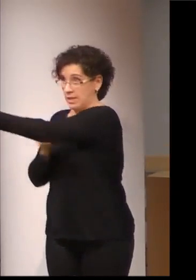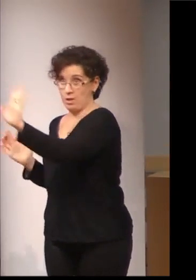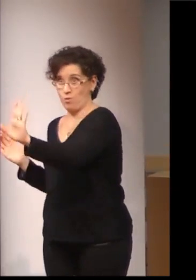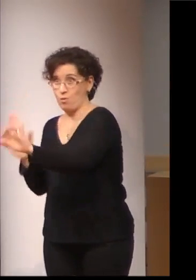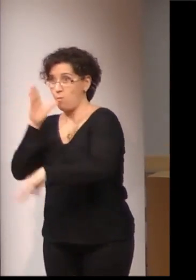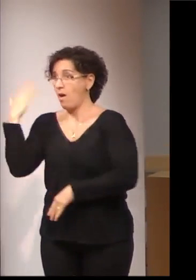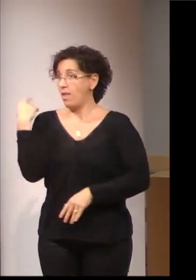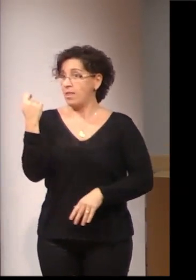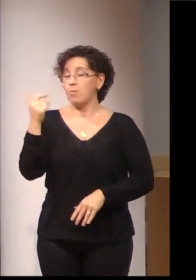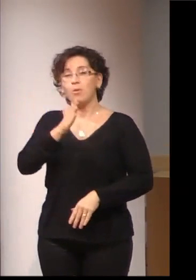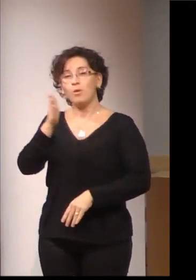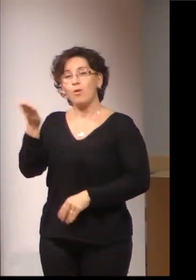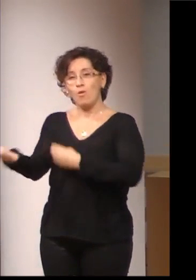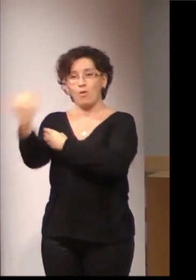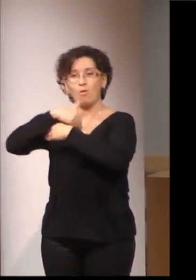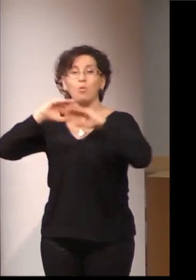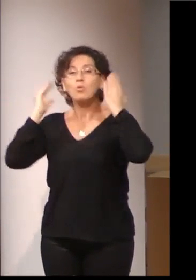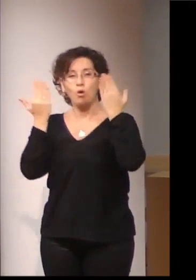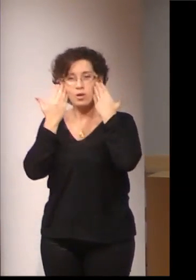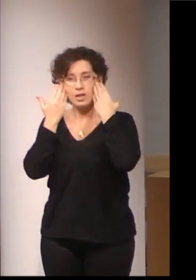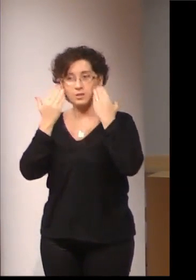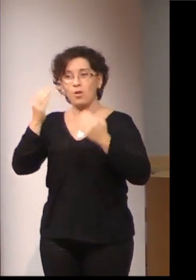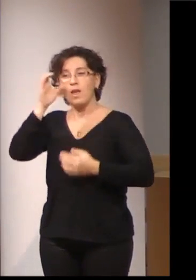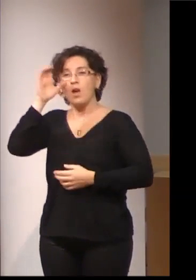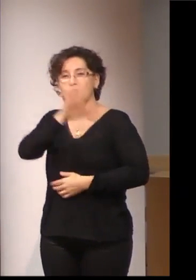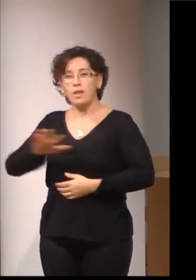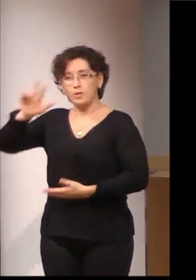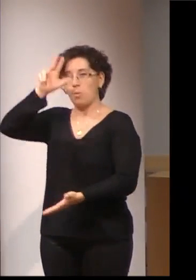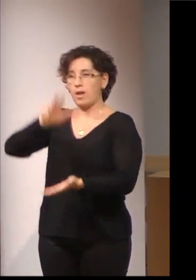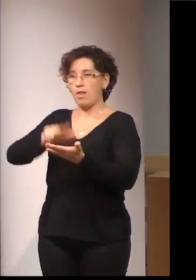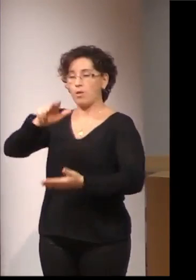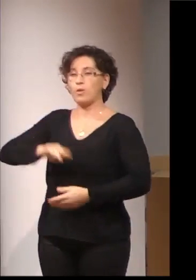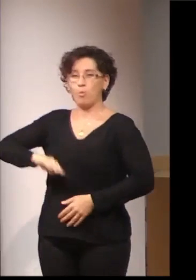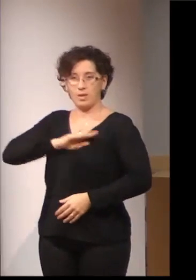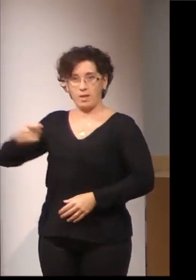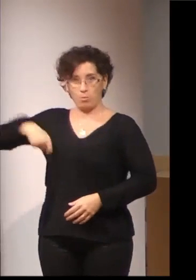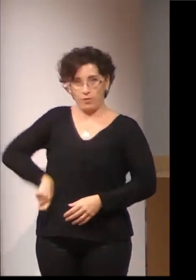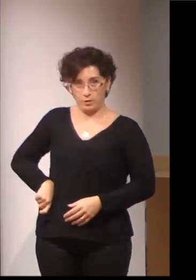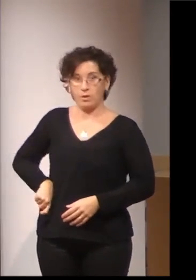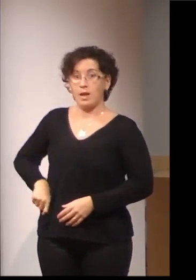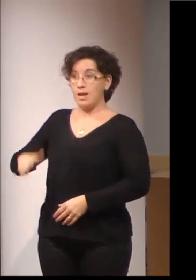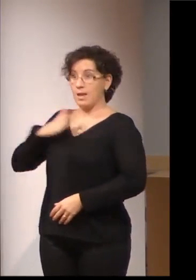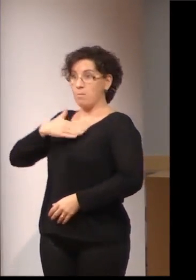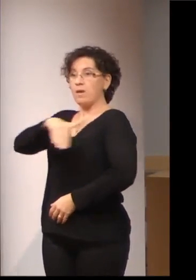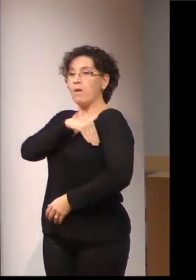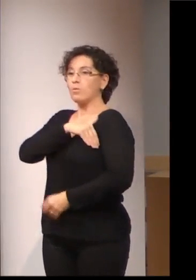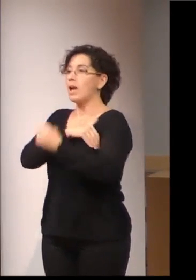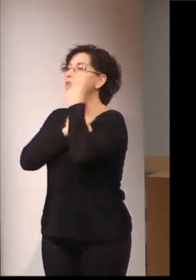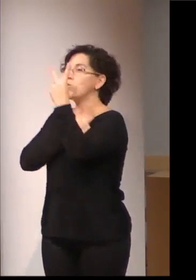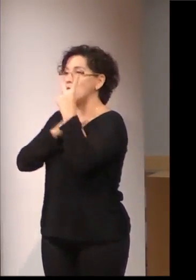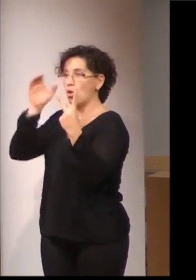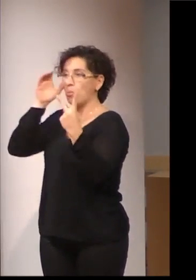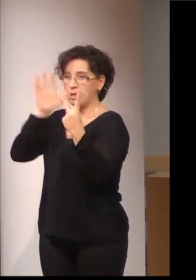poco en un congreso de este Observatorio de Validación de Competencias Profesionales. En mi facultad funcionan dos observatorios